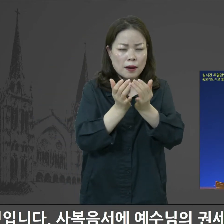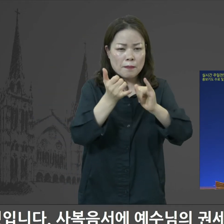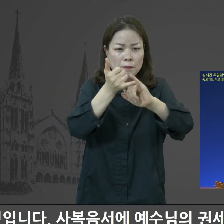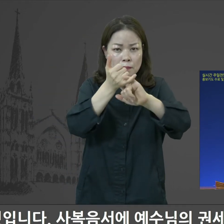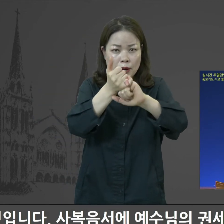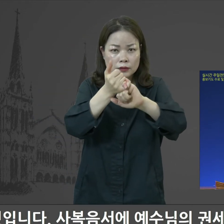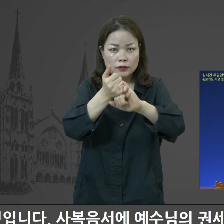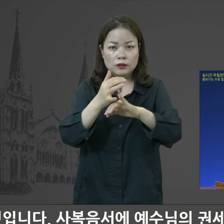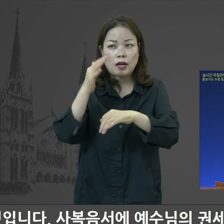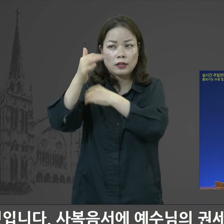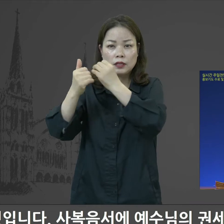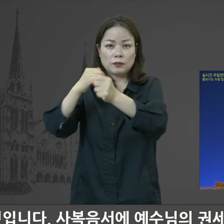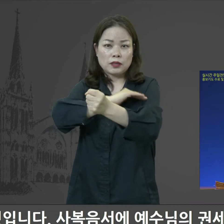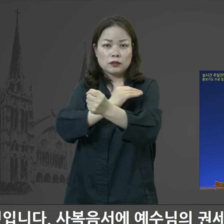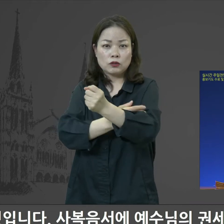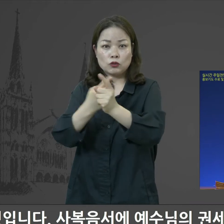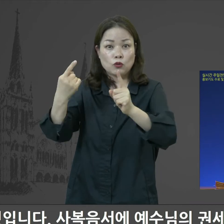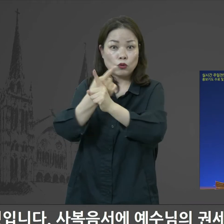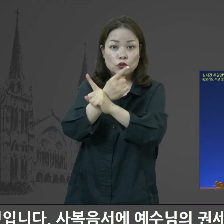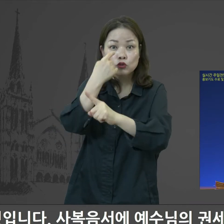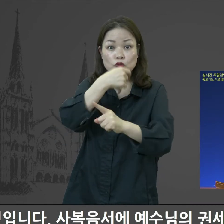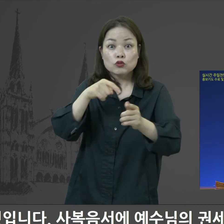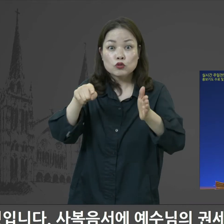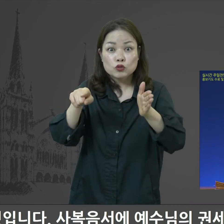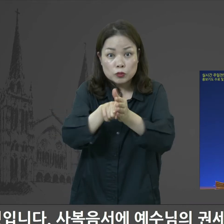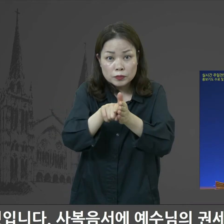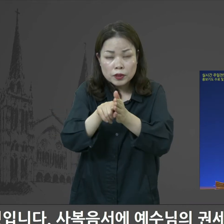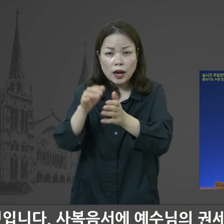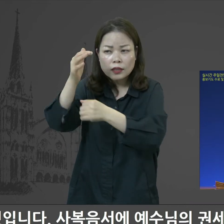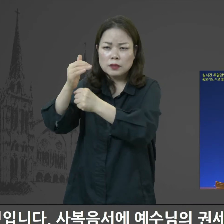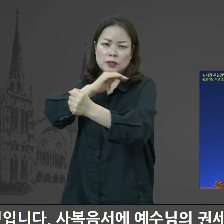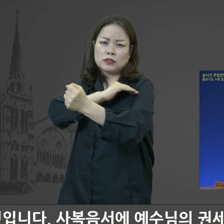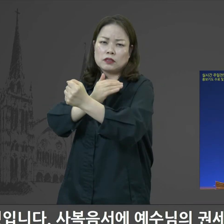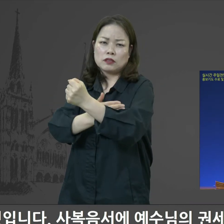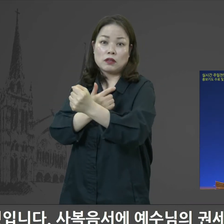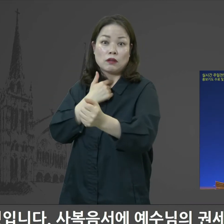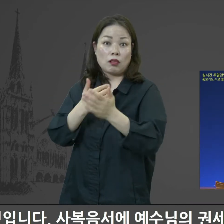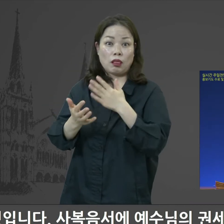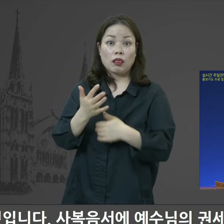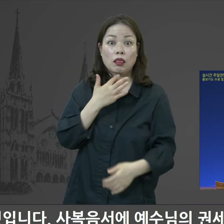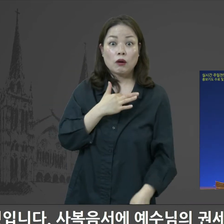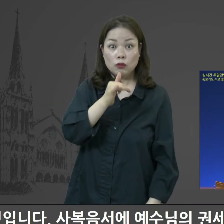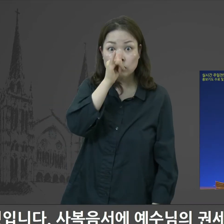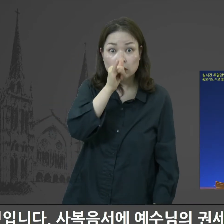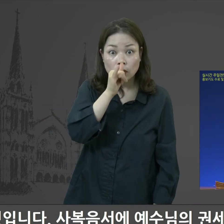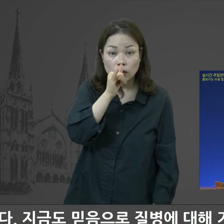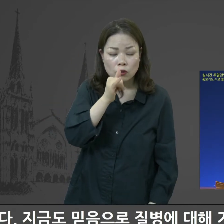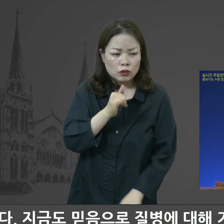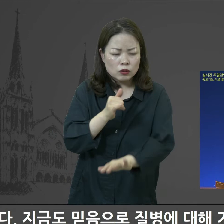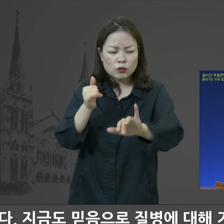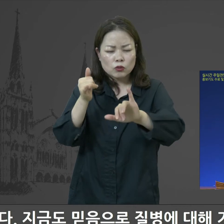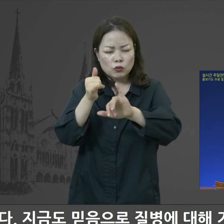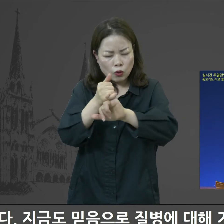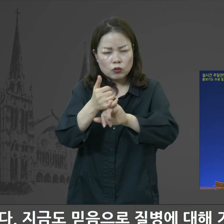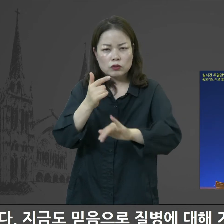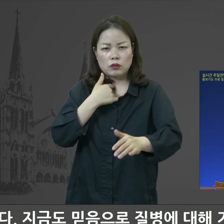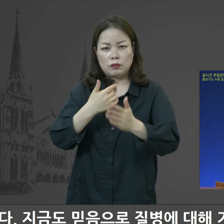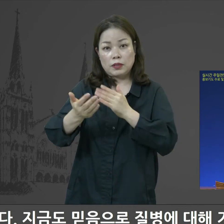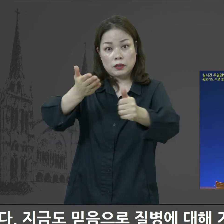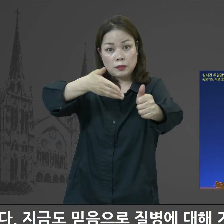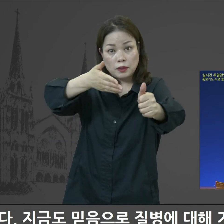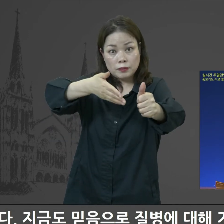신유의 은혜를 베풀어 주실 줄로 믿습니다. 저도 이런 신유의 은혜를 경험한 경험이 있습니다. 여러분, 꼭 그런 경험을 하시기를